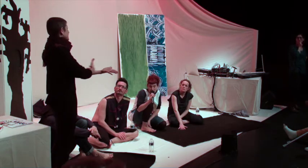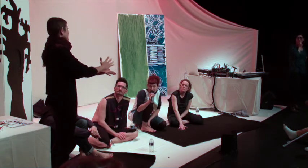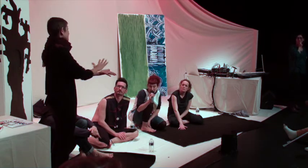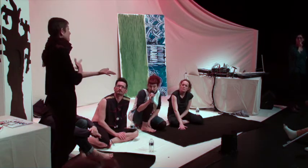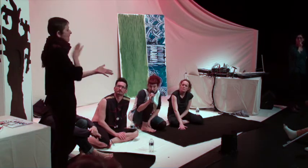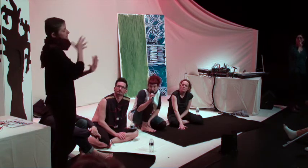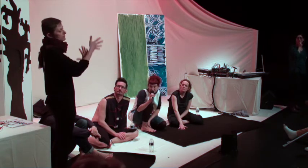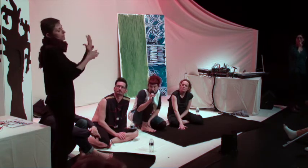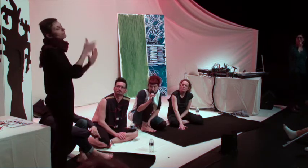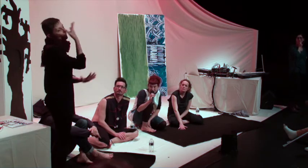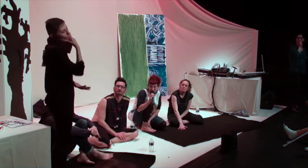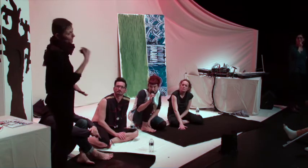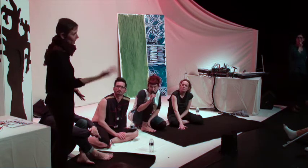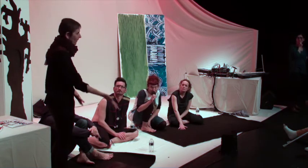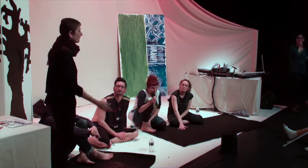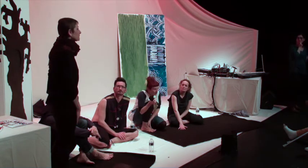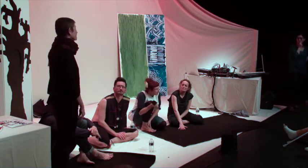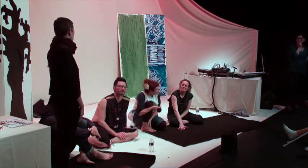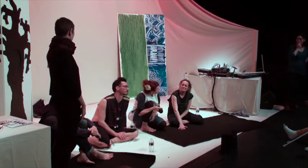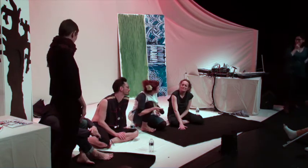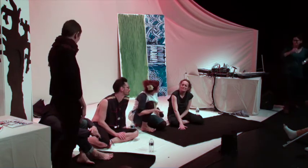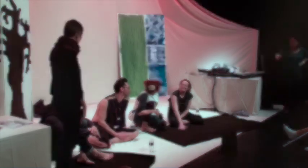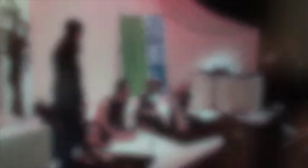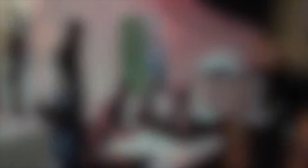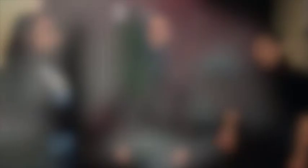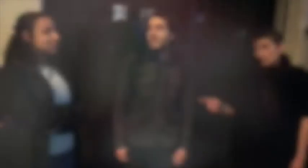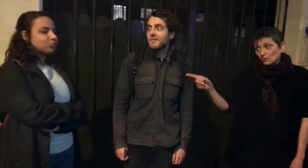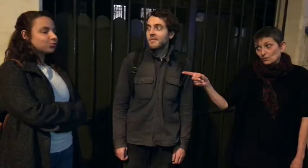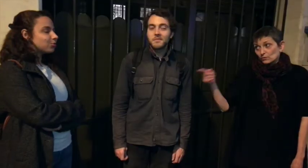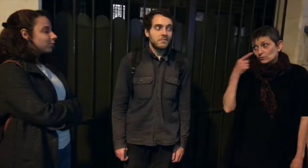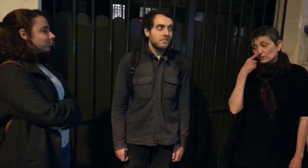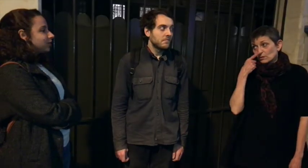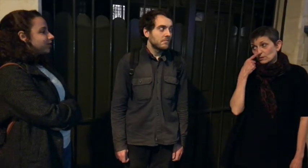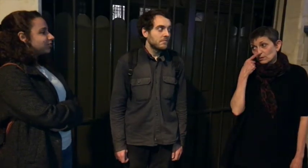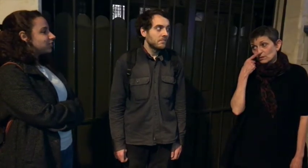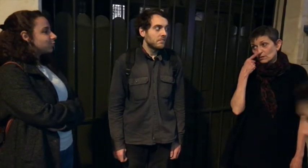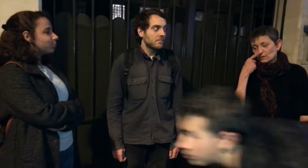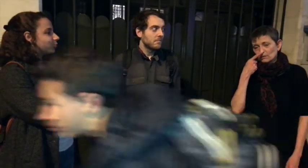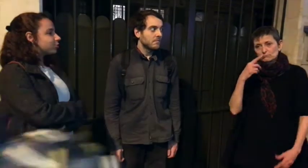langue. Voilà. Je pense que c'est plutôt toute l'énergie qu'on ressent sur